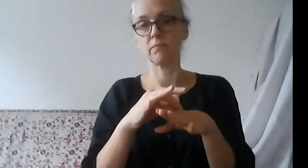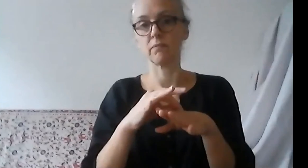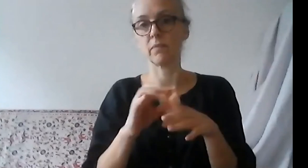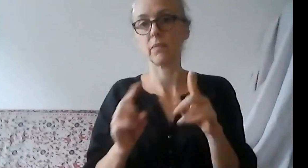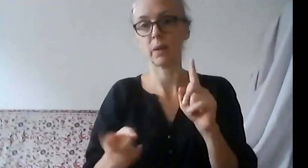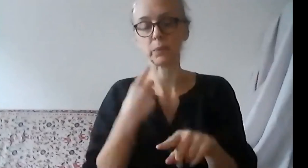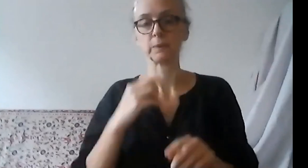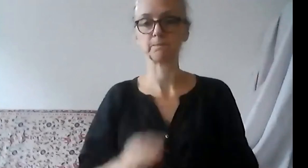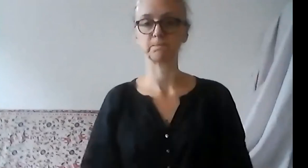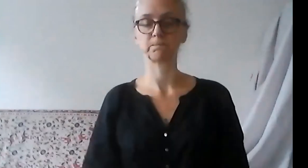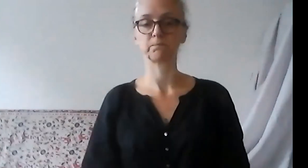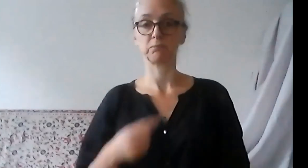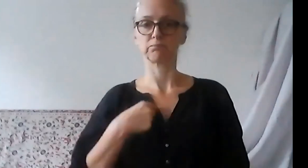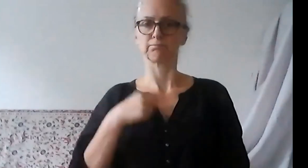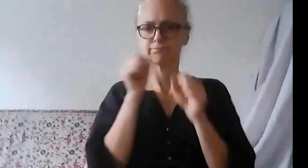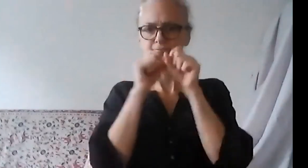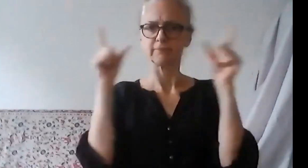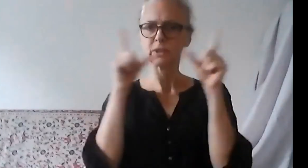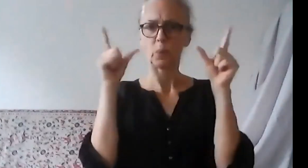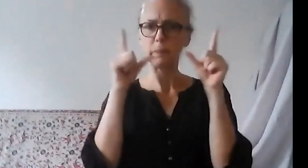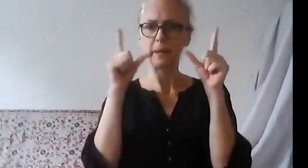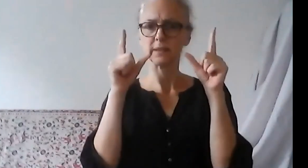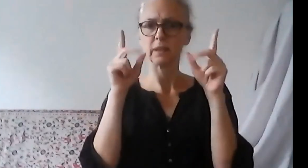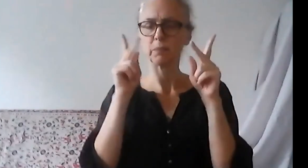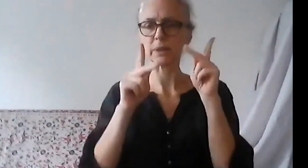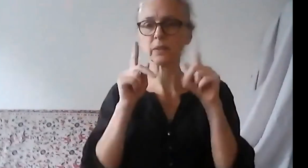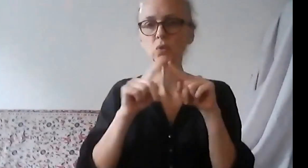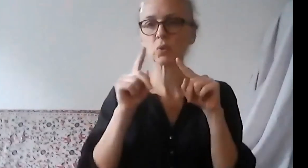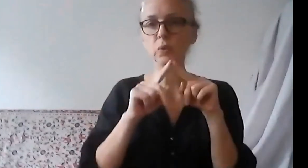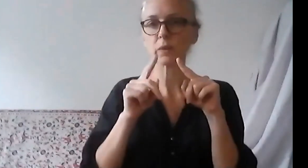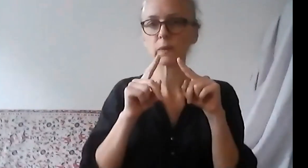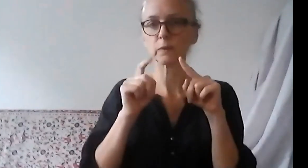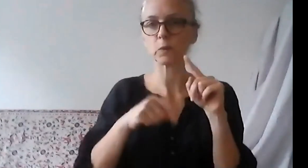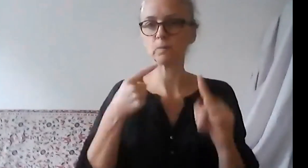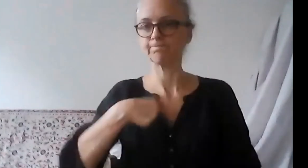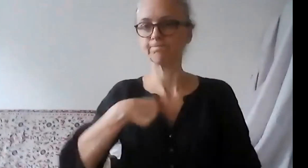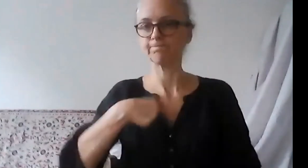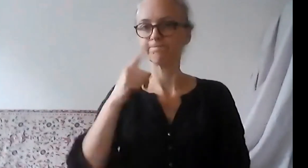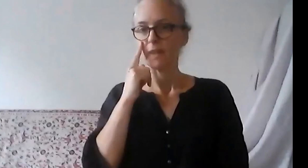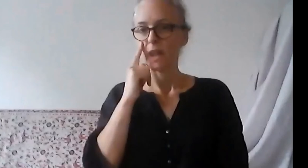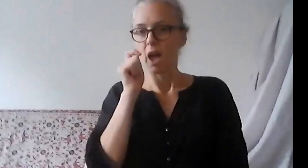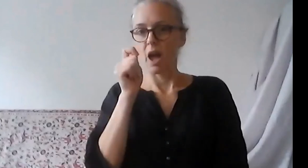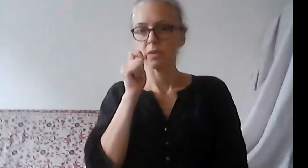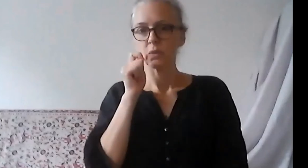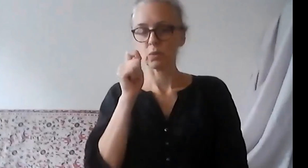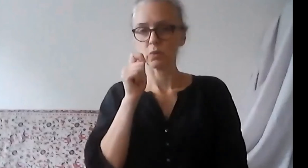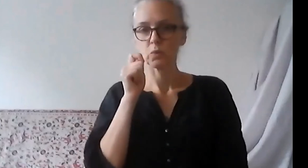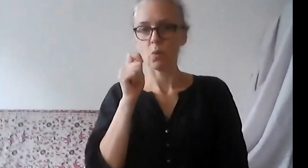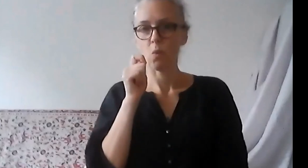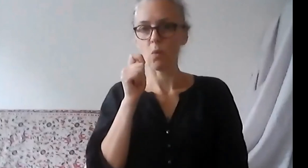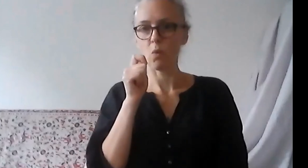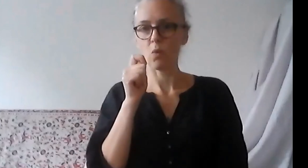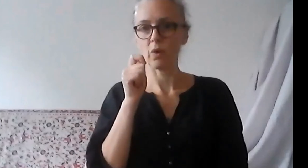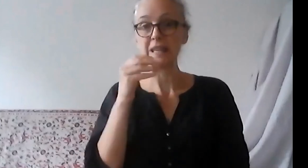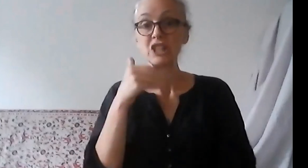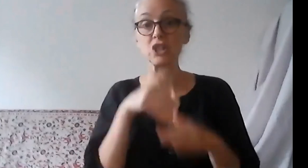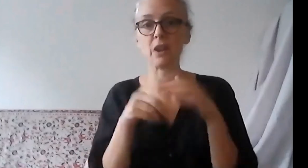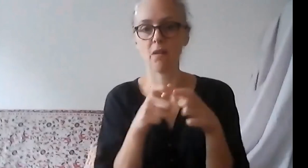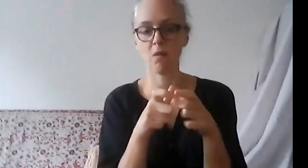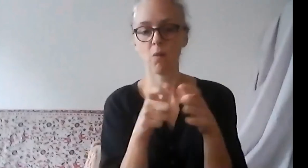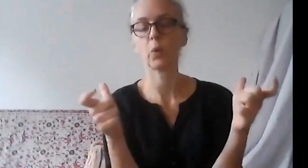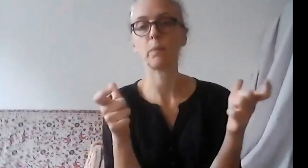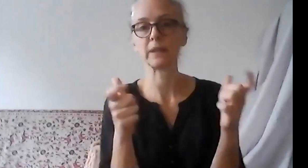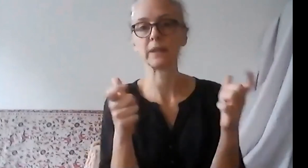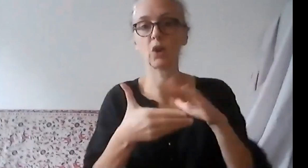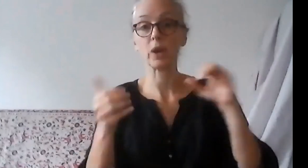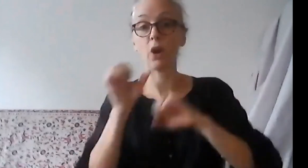surprise, et c'est le point, à mon sens, que nous devons être vigilants sur le relais en interne au cœur de l'entreprise. Pour